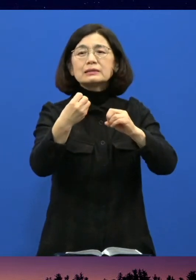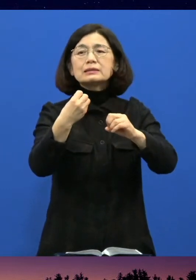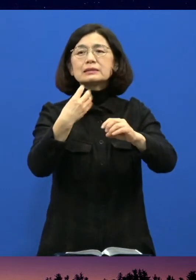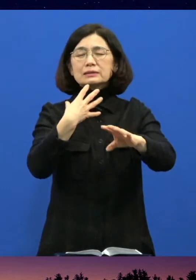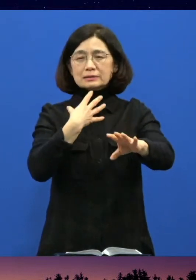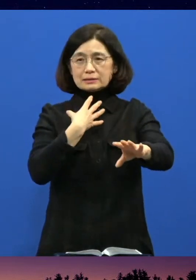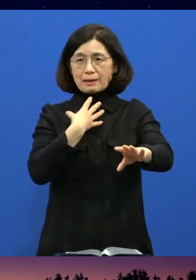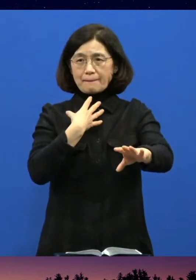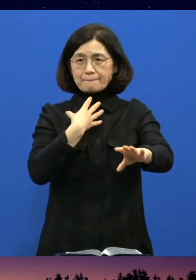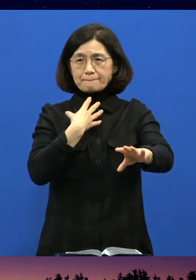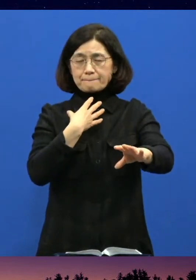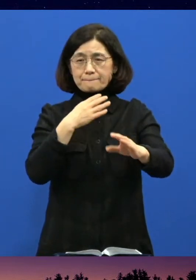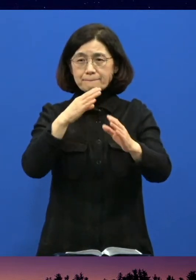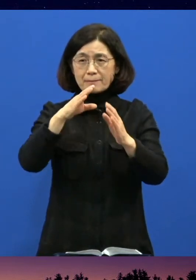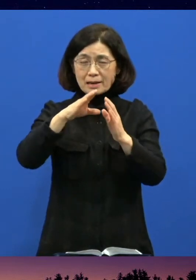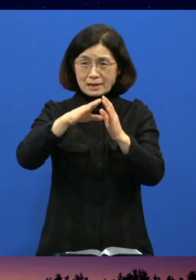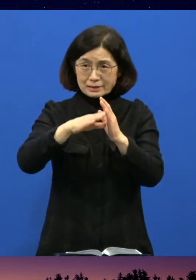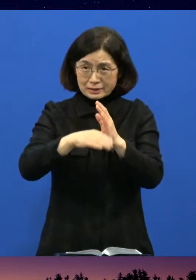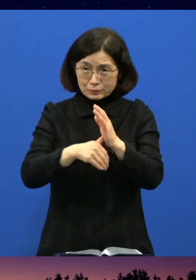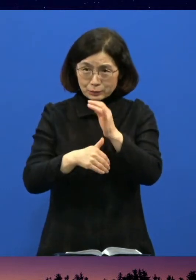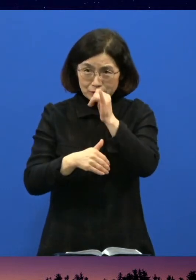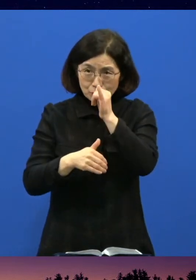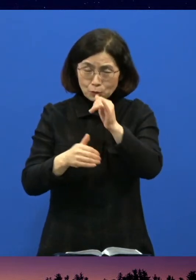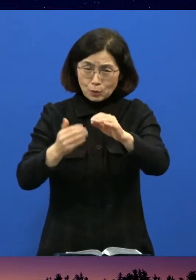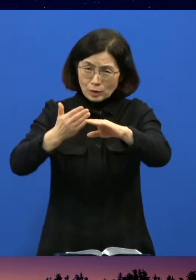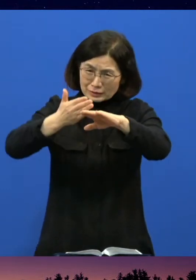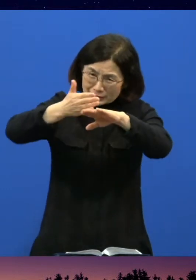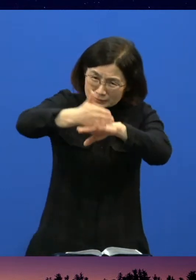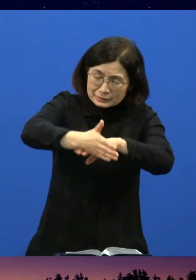우리는 애가 타죠. 가슴이 막 타들어가요.